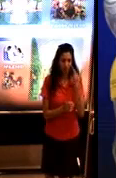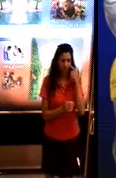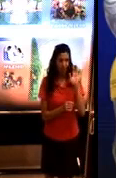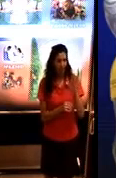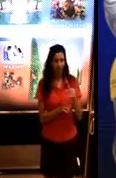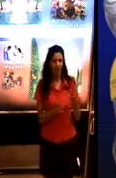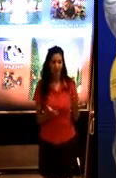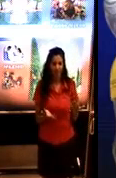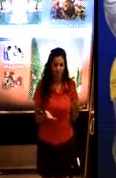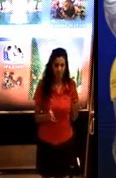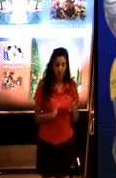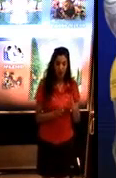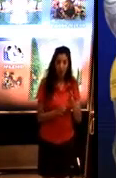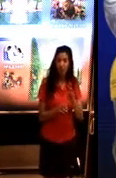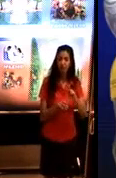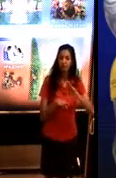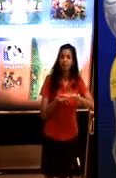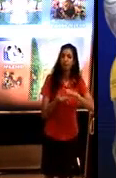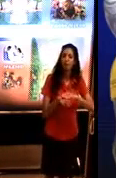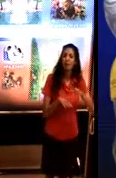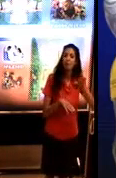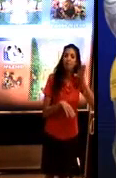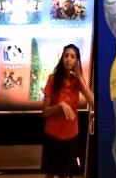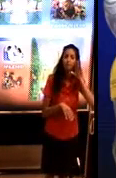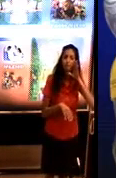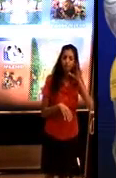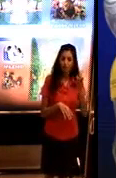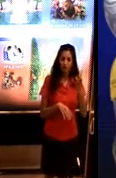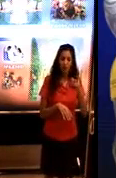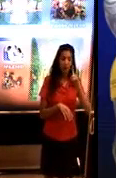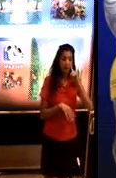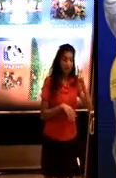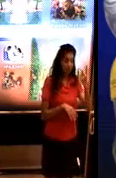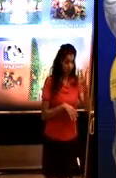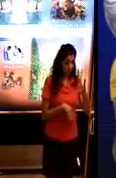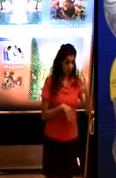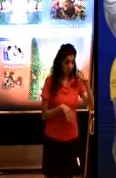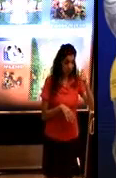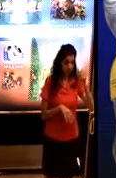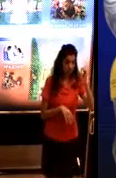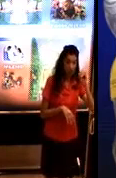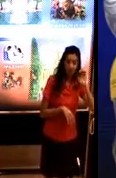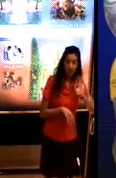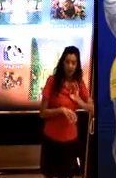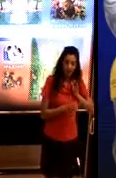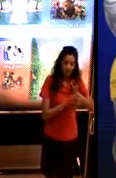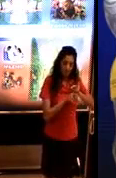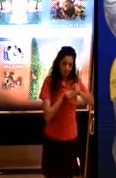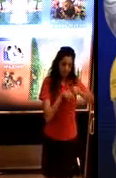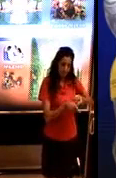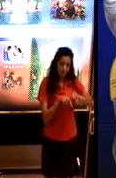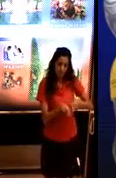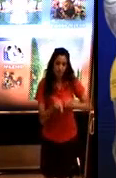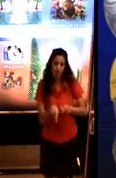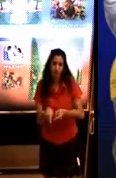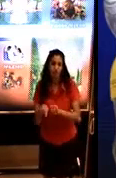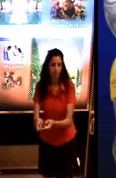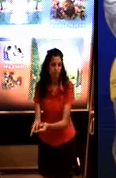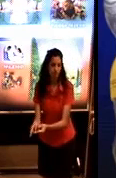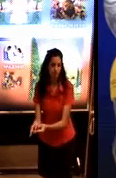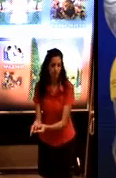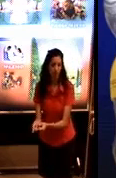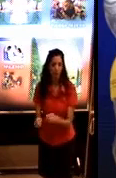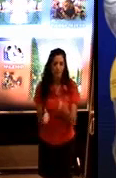enorme del pecado, ¿verdad? Después de esos 1260 años de persecución, se entronizó